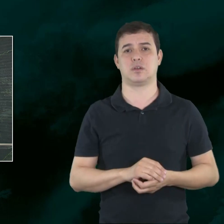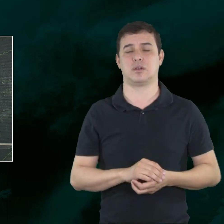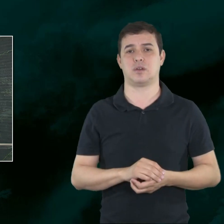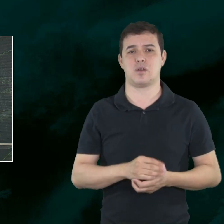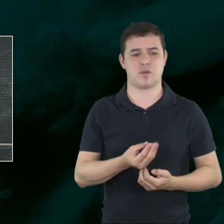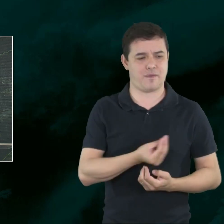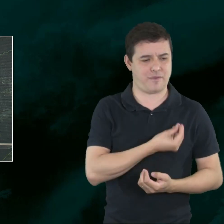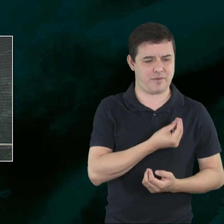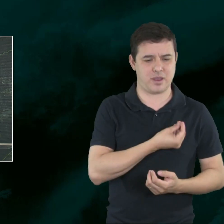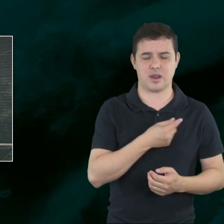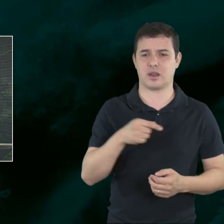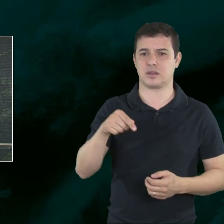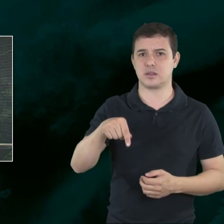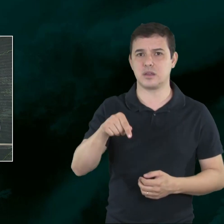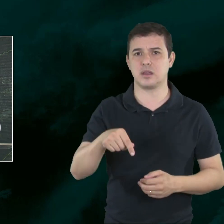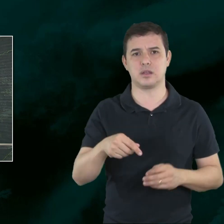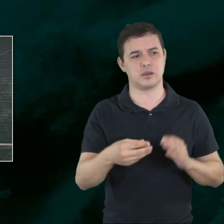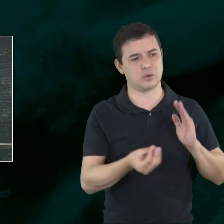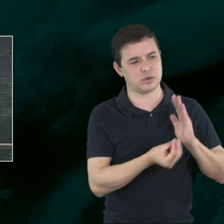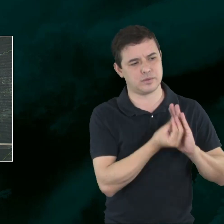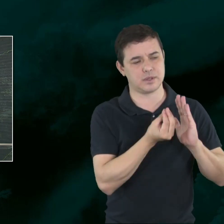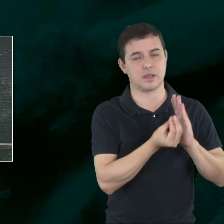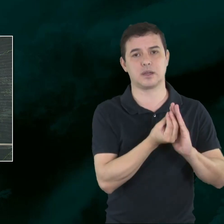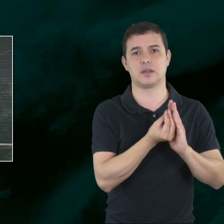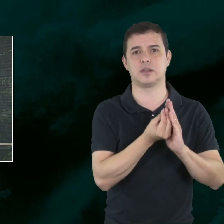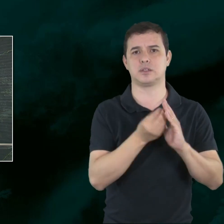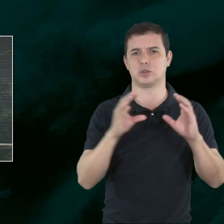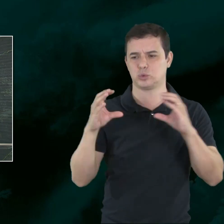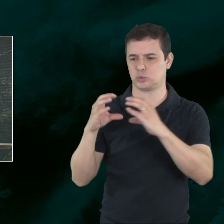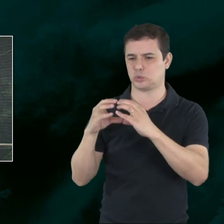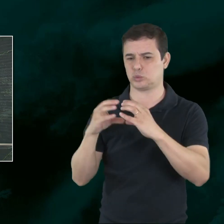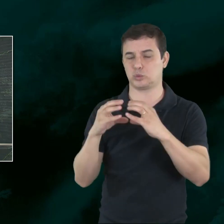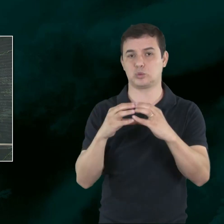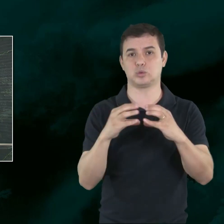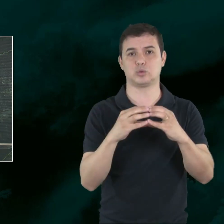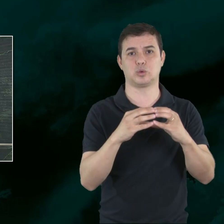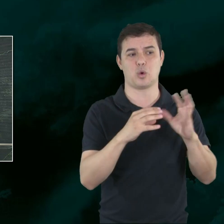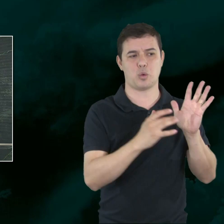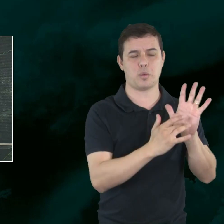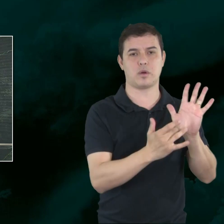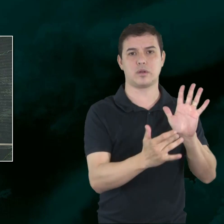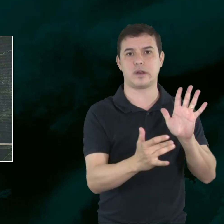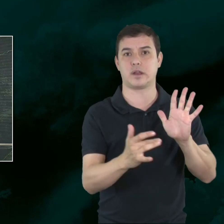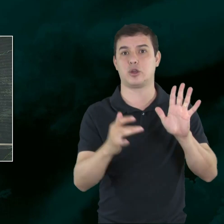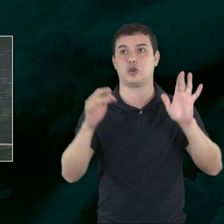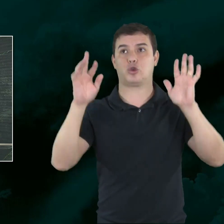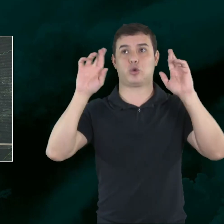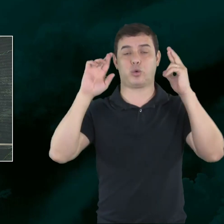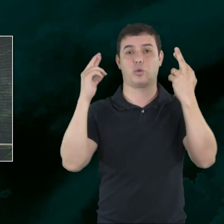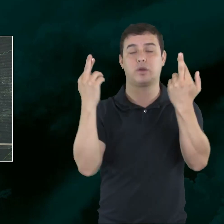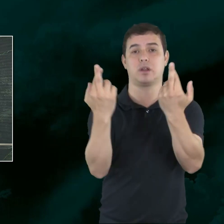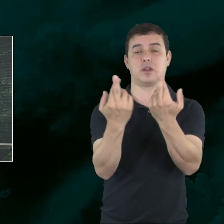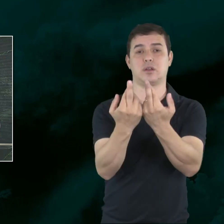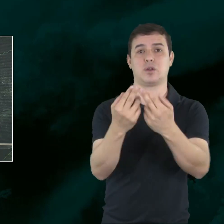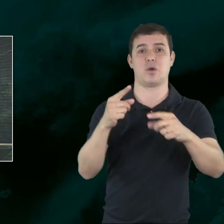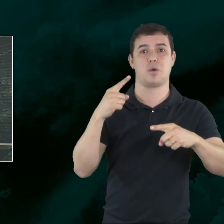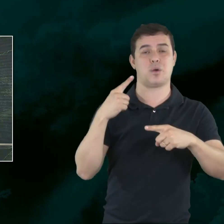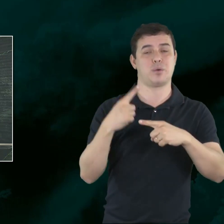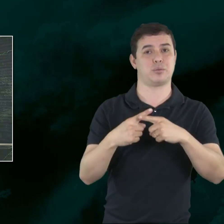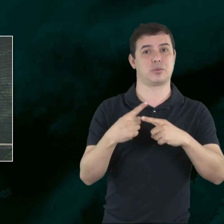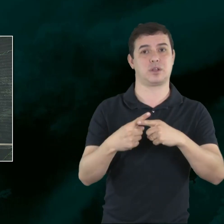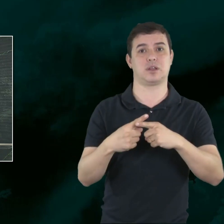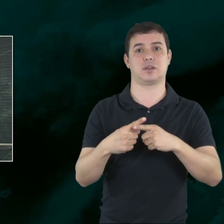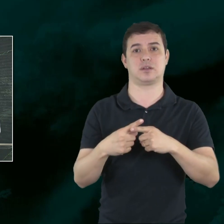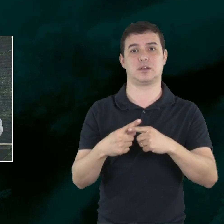junto conosco essa realidade do Evangelho do Reino, viver como reino, é isso? Porque os tempos do fim estão